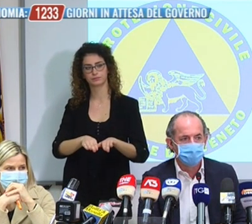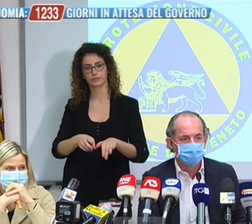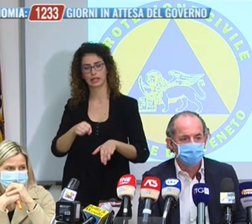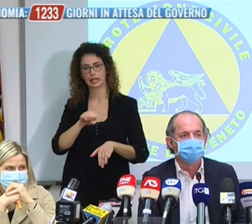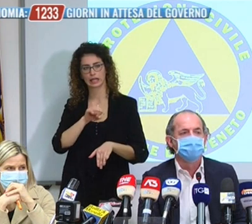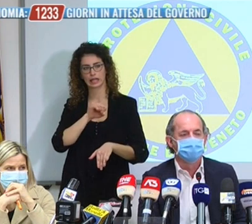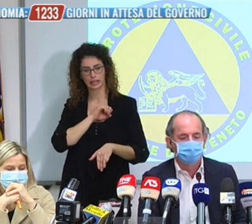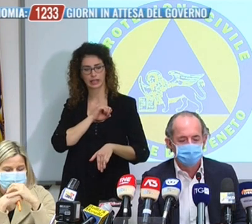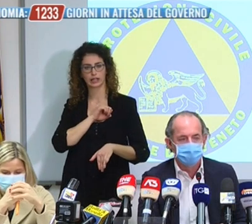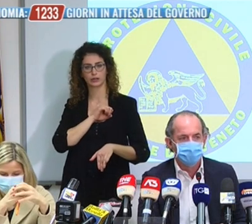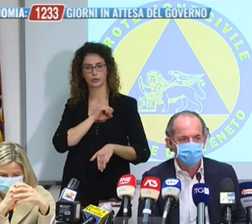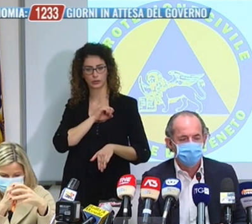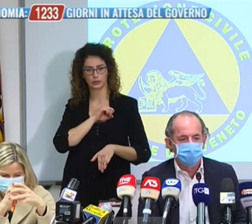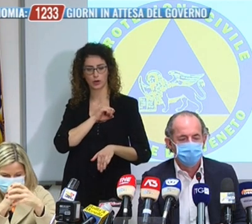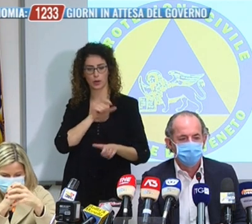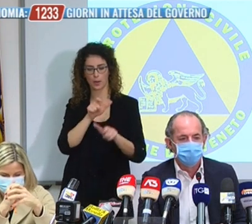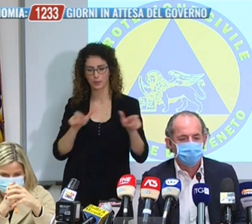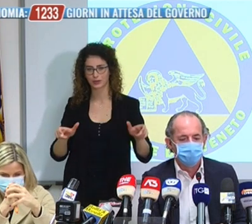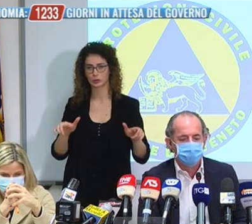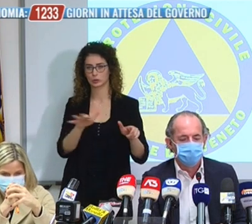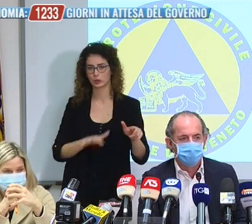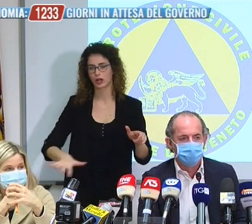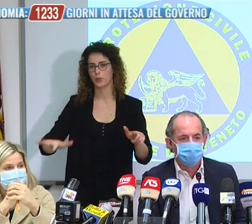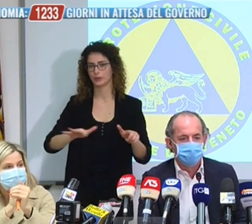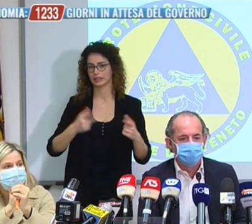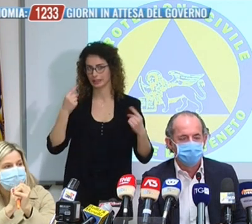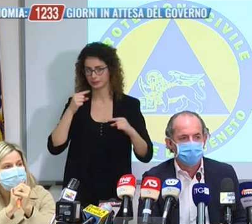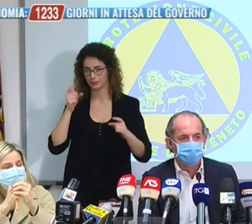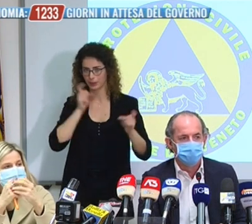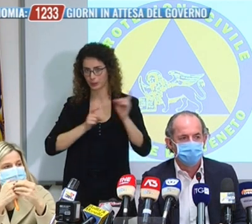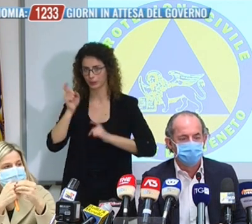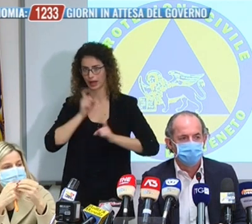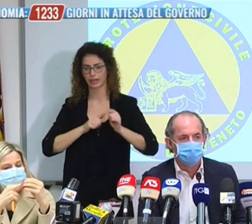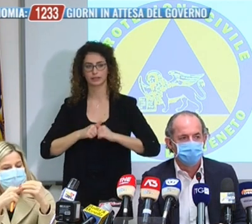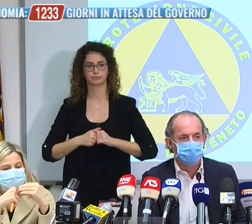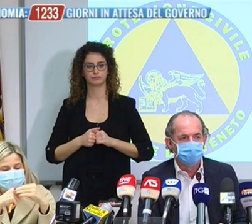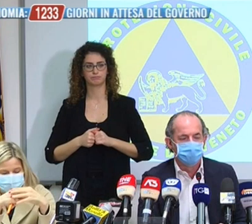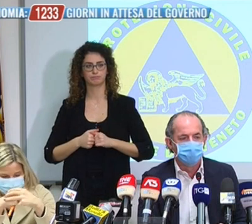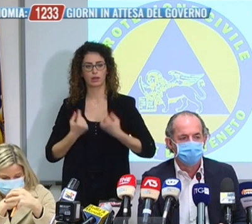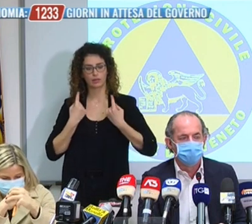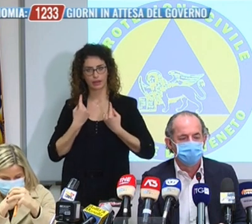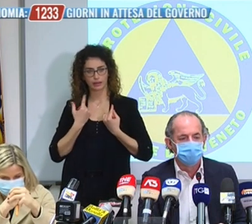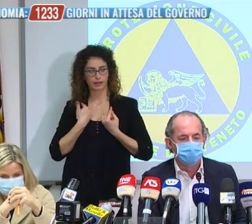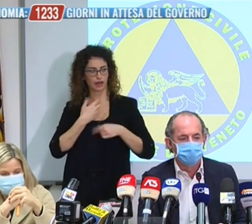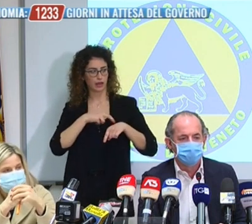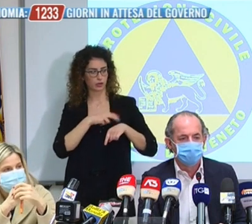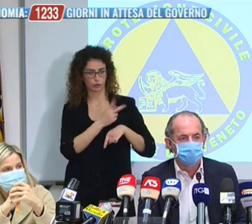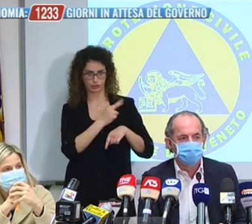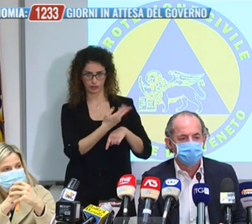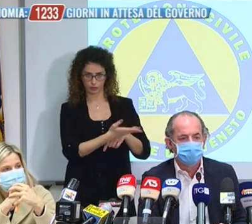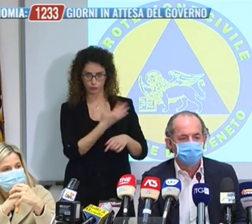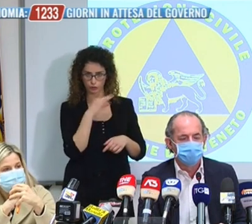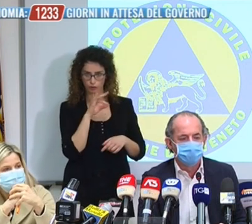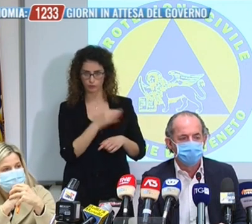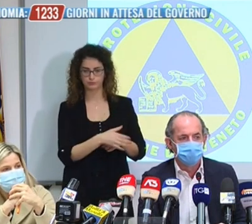preoccupi abbastanza la gente, la comunità. In attesa di sentire i criteri esposti dalla dottoressa Russo,